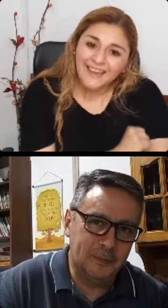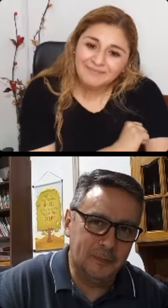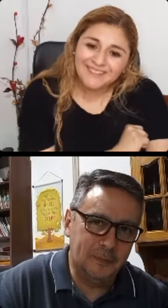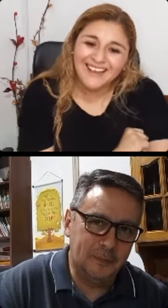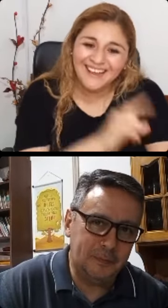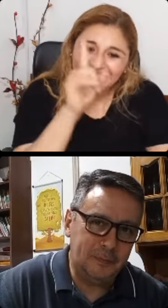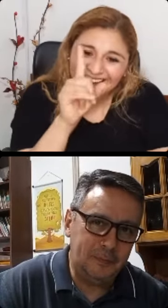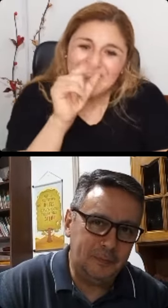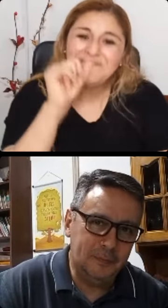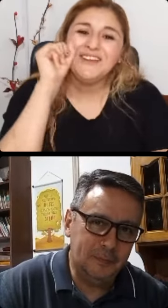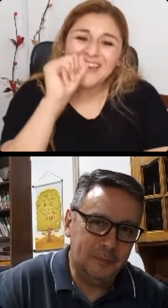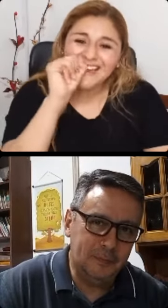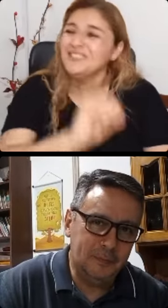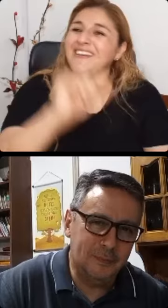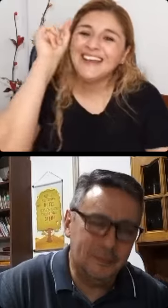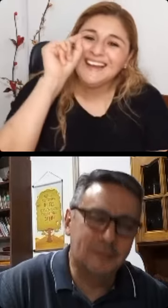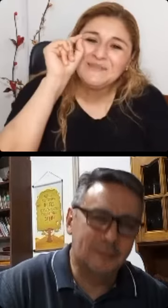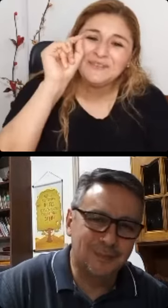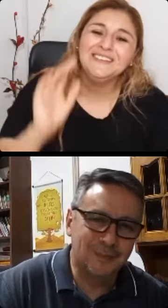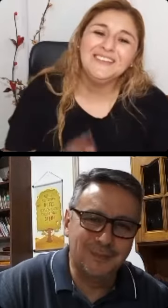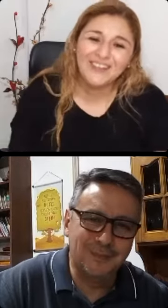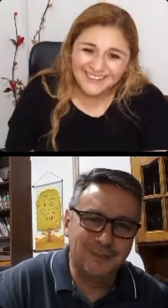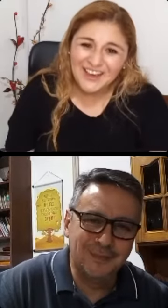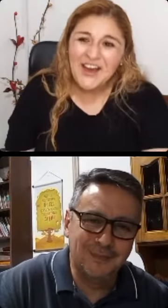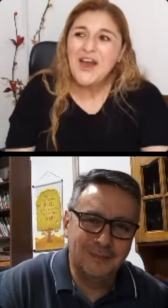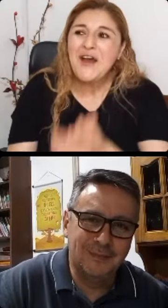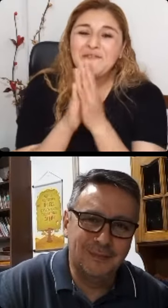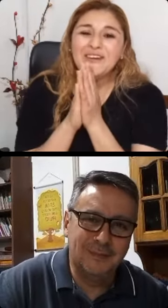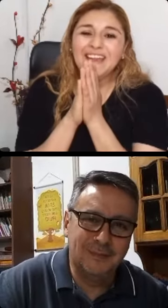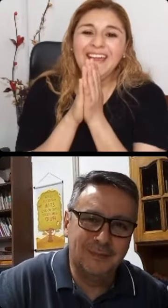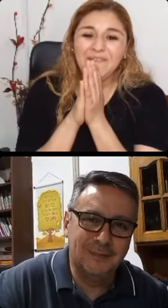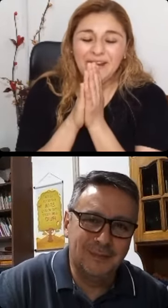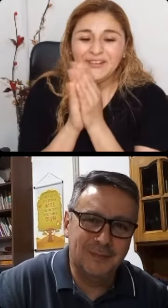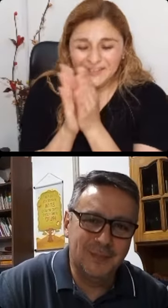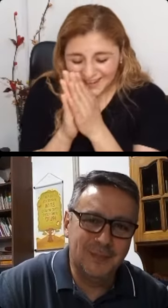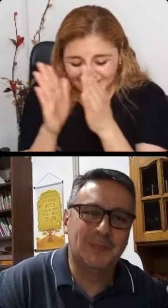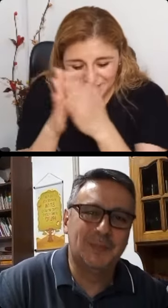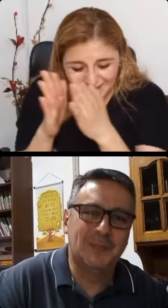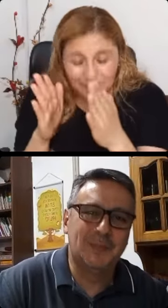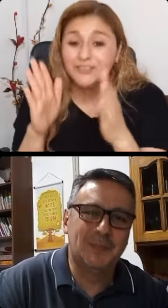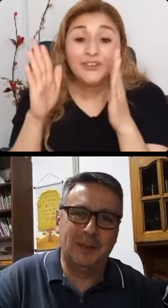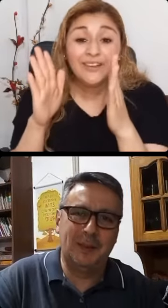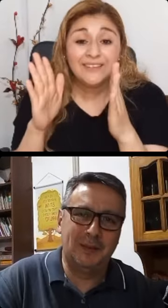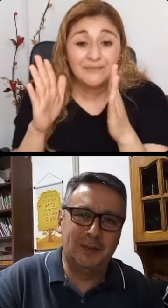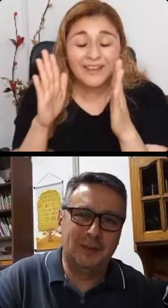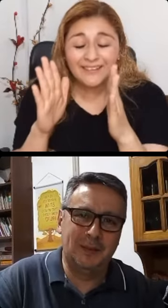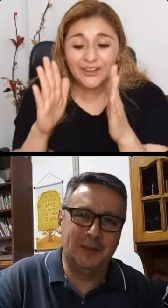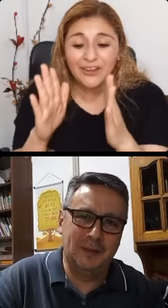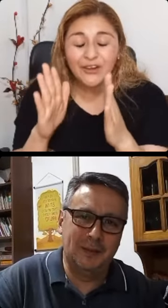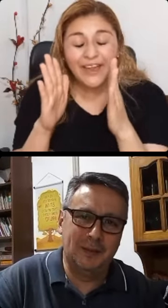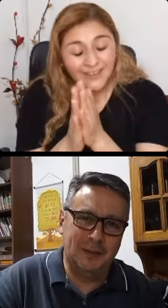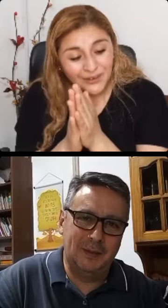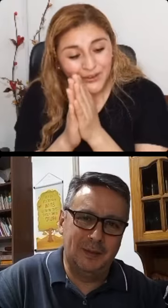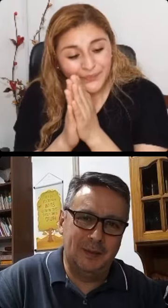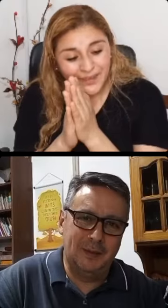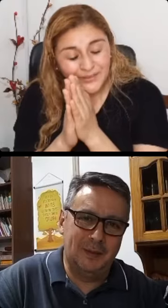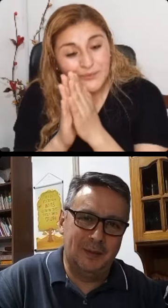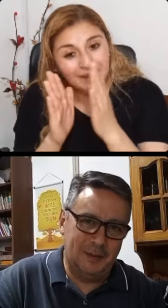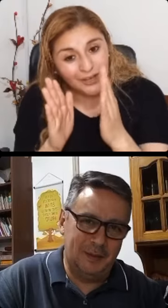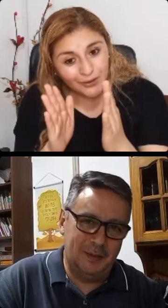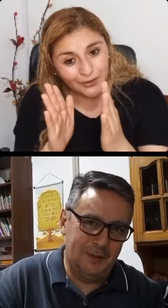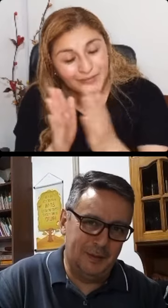¿sabes qué? pero ¿sabes qué? te voy a sacar el lado positivo porque bueno si bien es un tiempo yo siempre lo digo esto